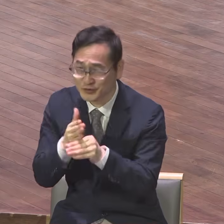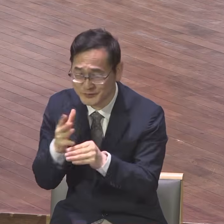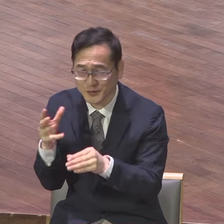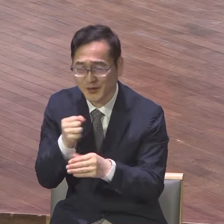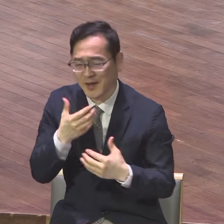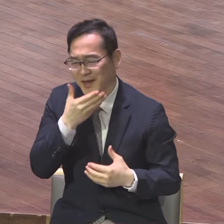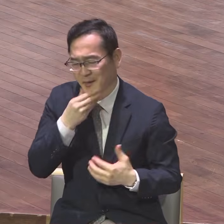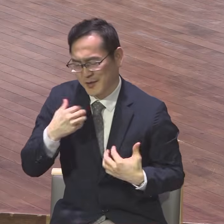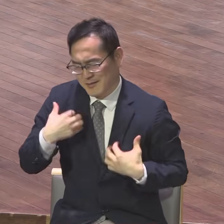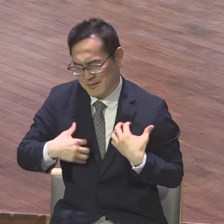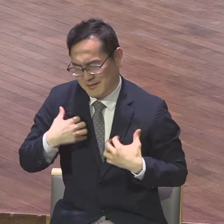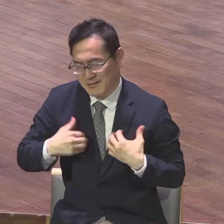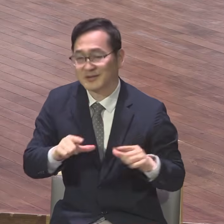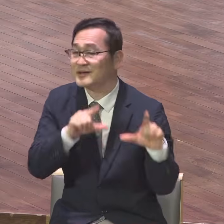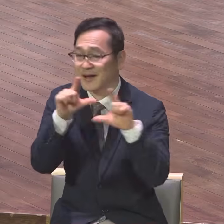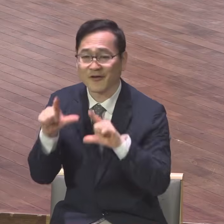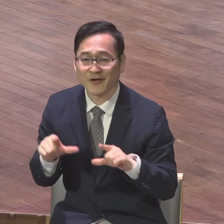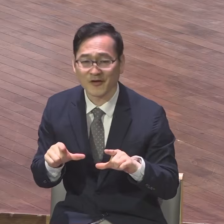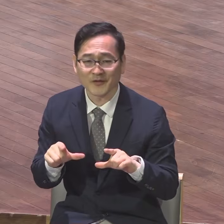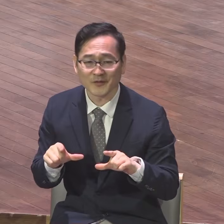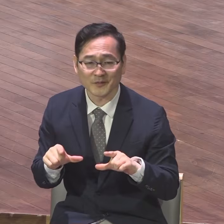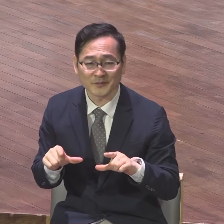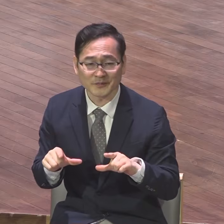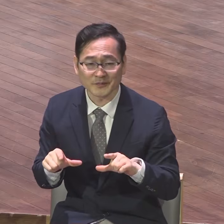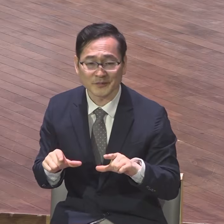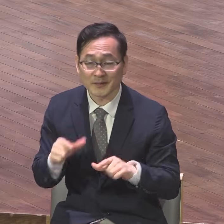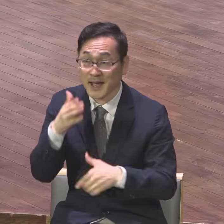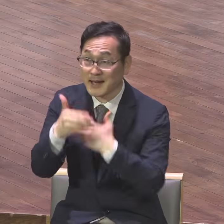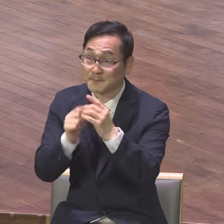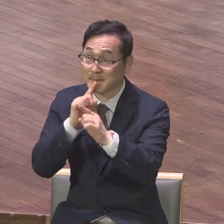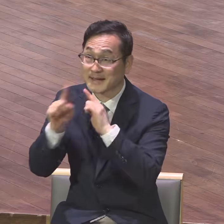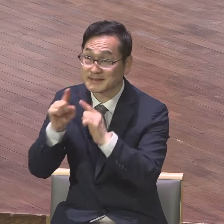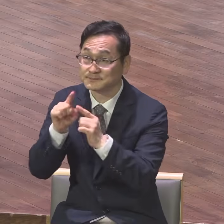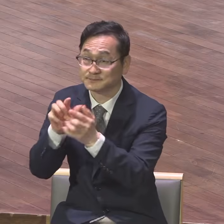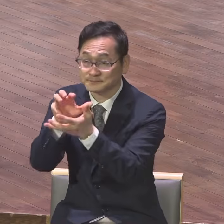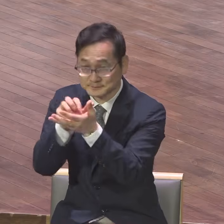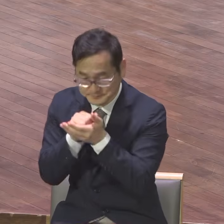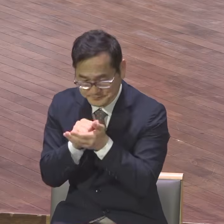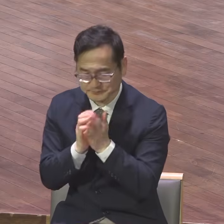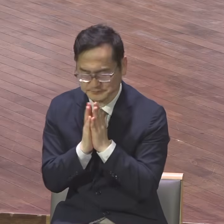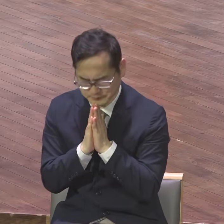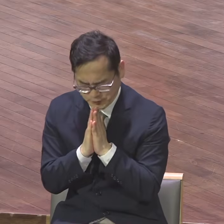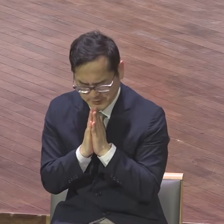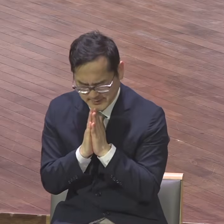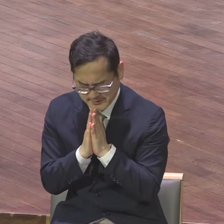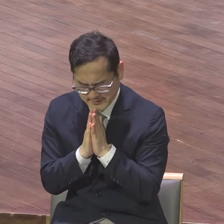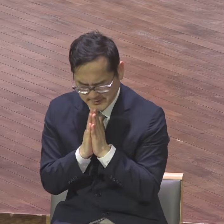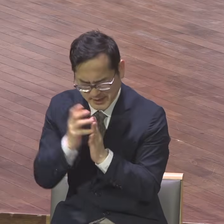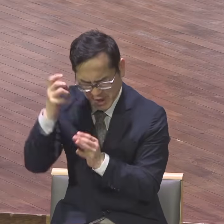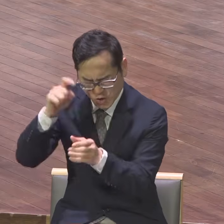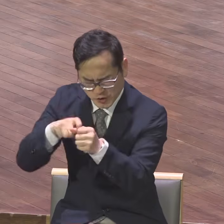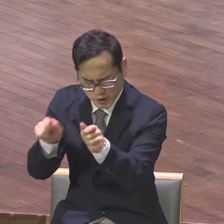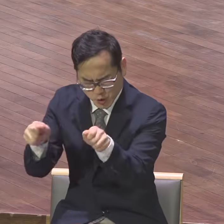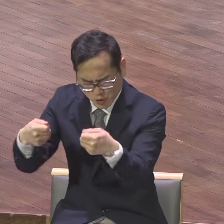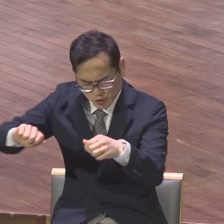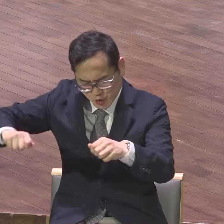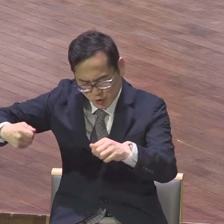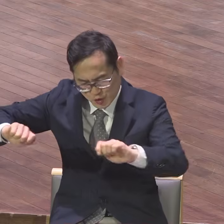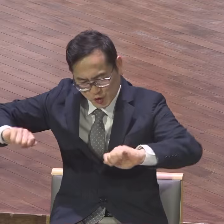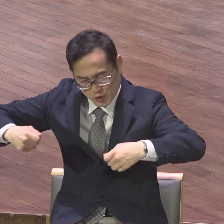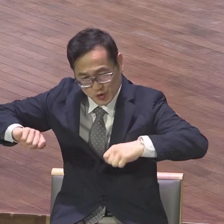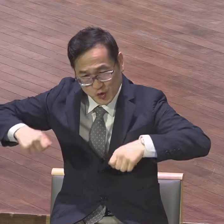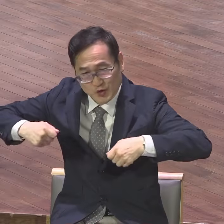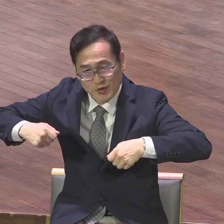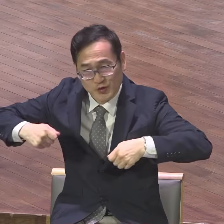무슨 말입니까? 허드슨 테일러는 하나님 말씀을 묵상하는 영적 조율을 하면서